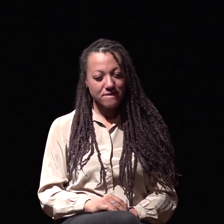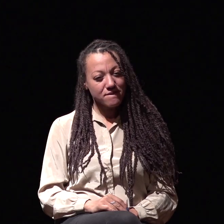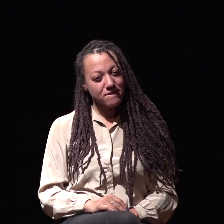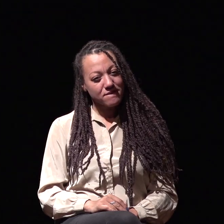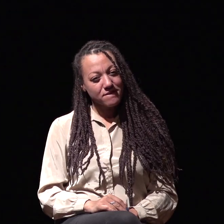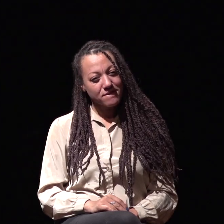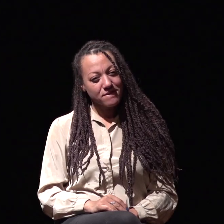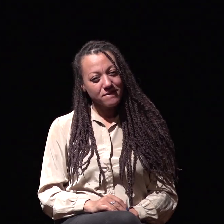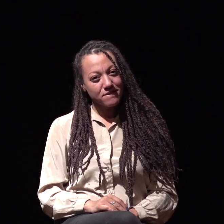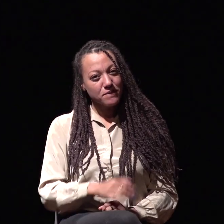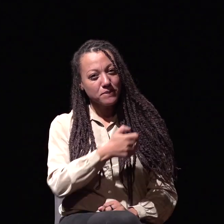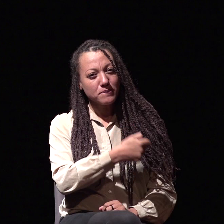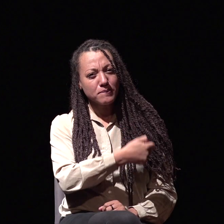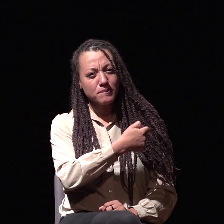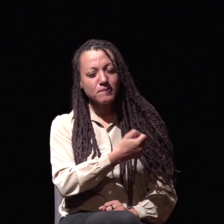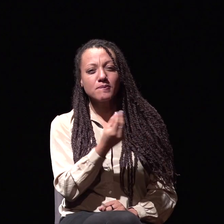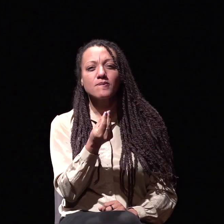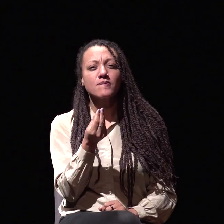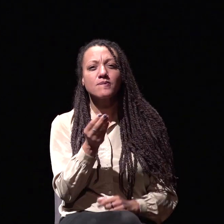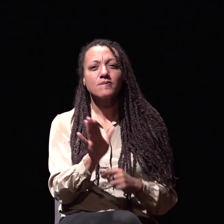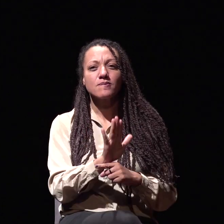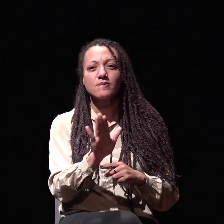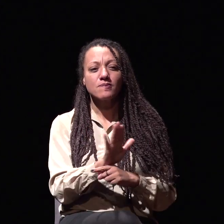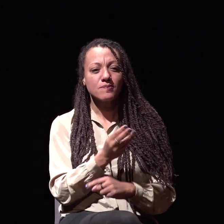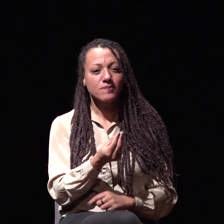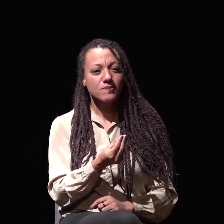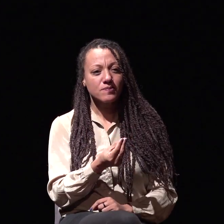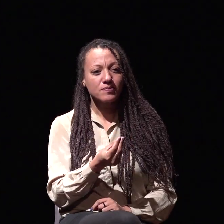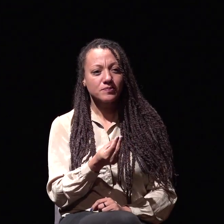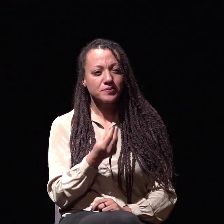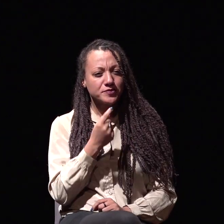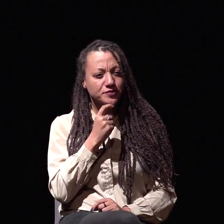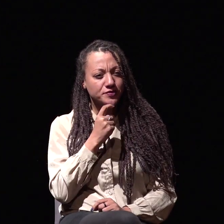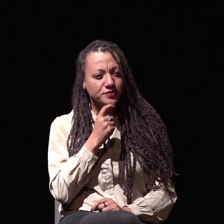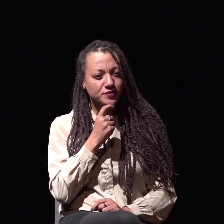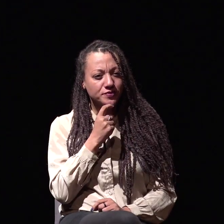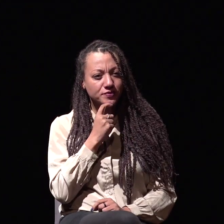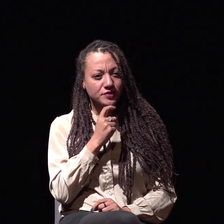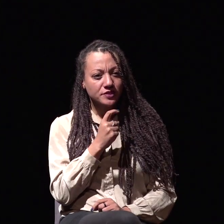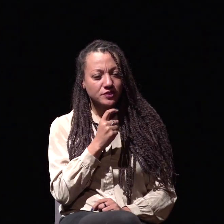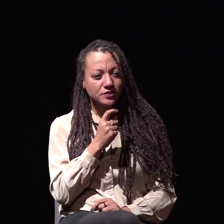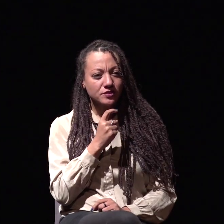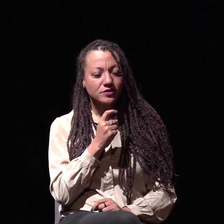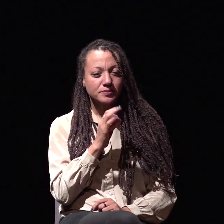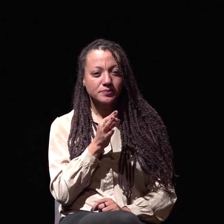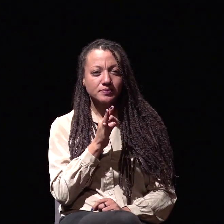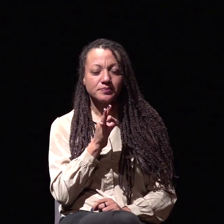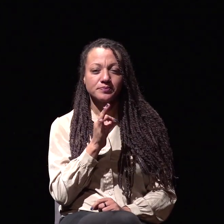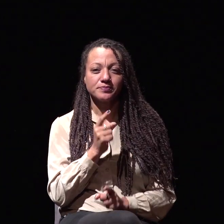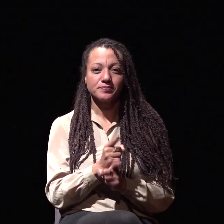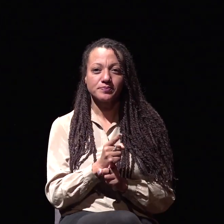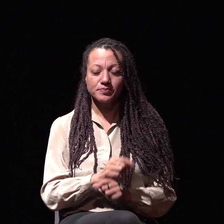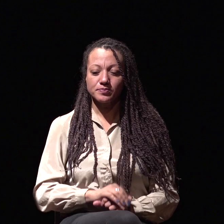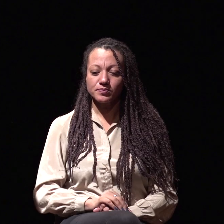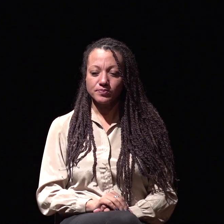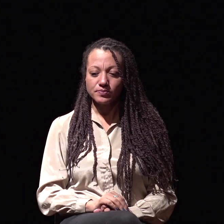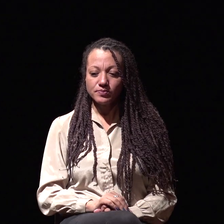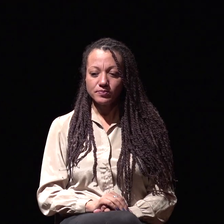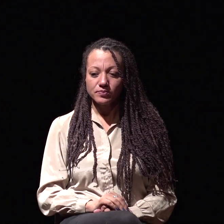Para trocar a imagem, por onde eu vou? No verdinho aqui? Perfeito.